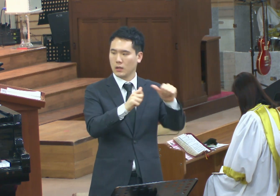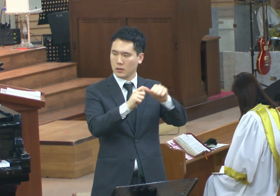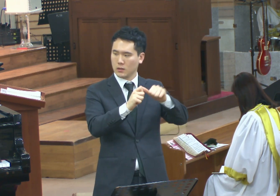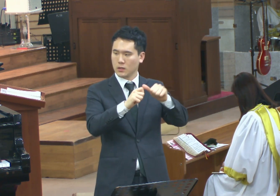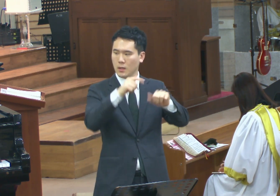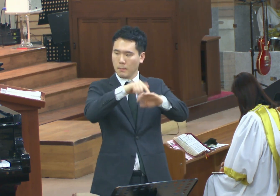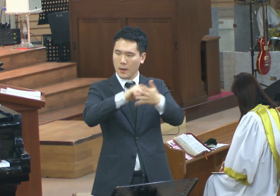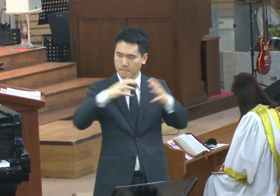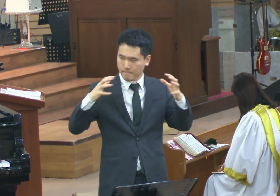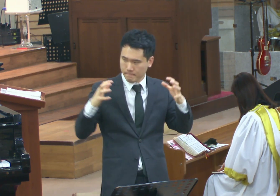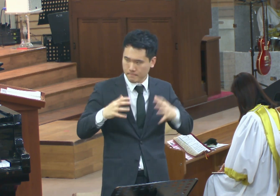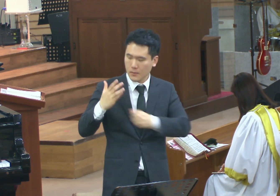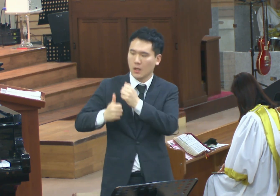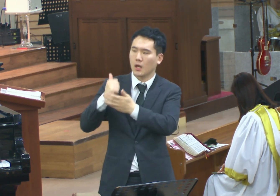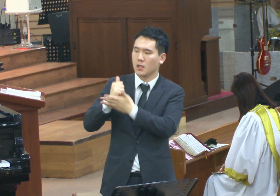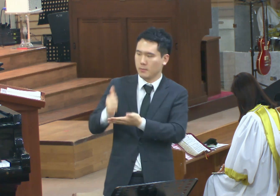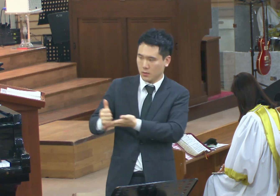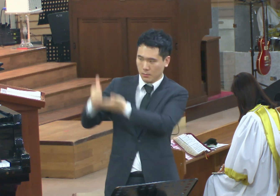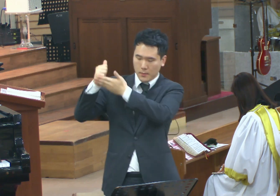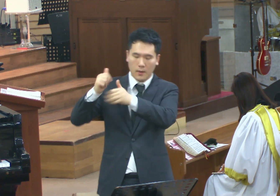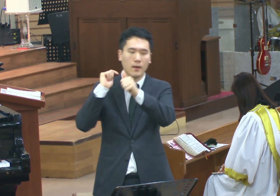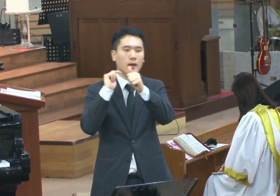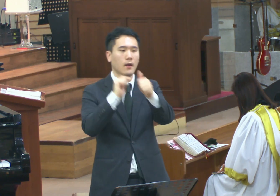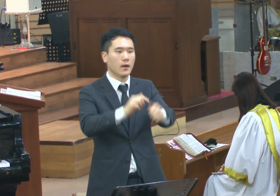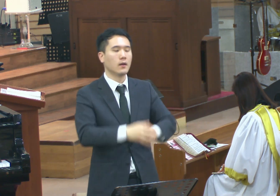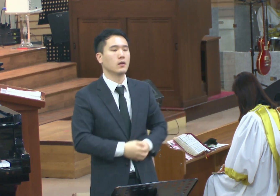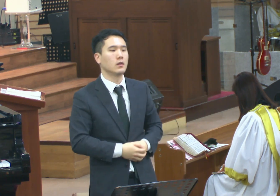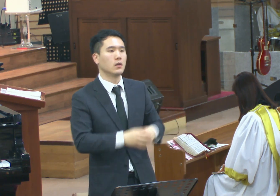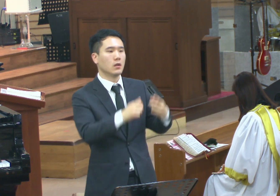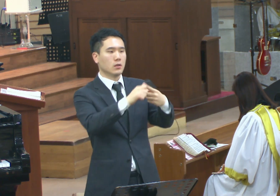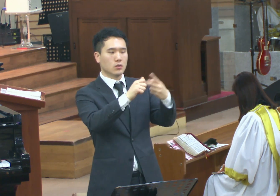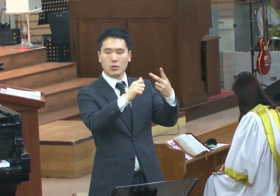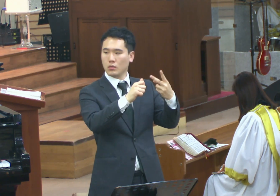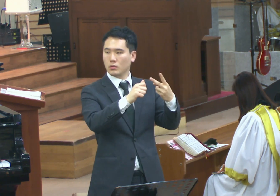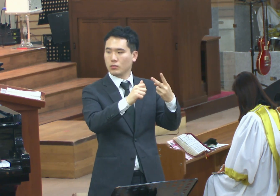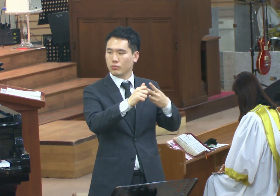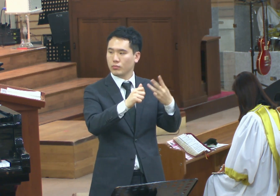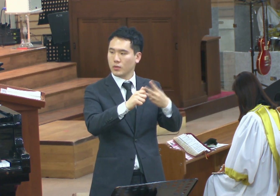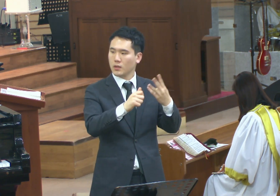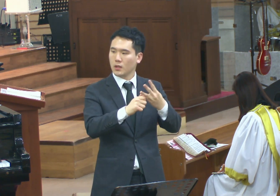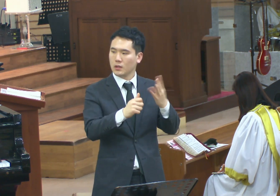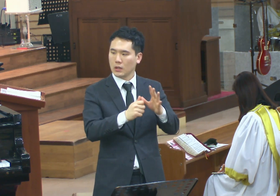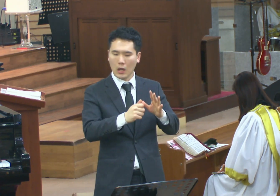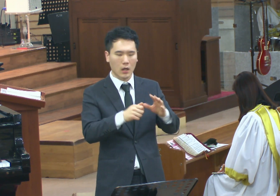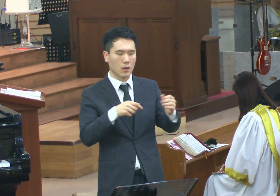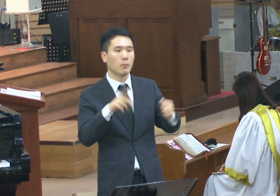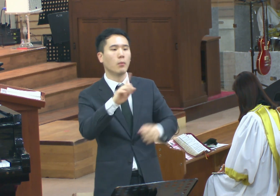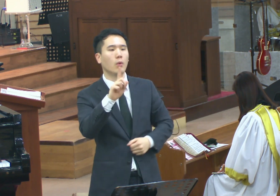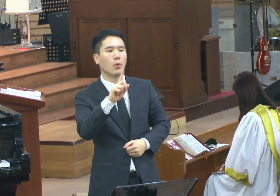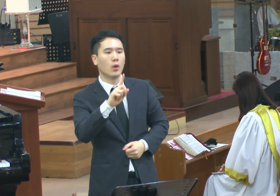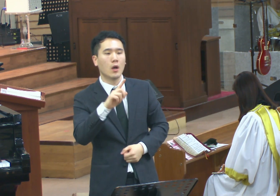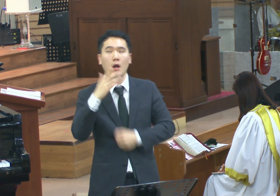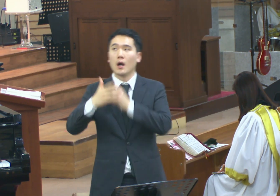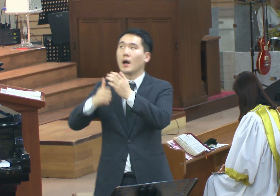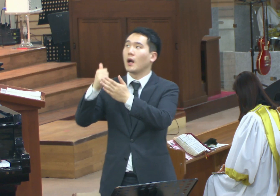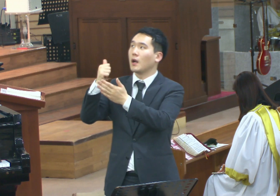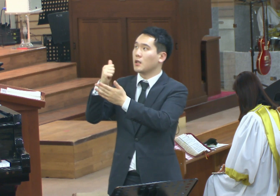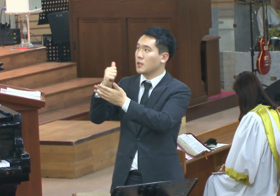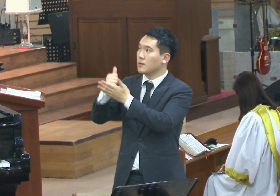첫째는 다섯째까지 모든 것을 다 품고 있죠. 하나님을 사랑하면 그분이 하신 말씀대로 살 수밖에 없고,